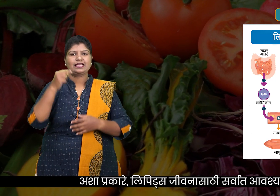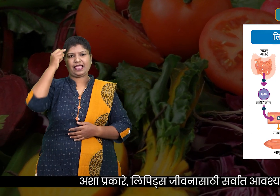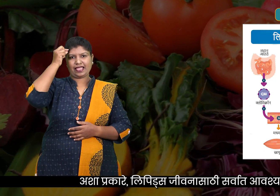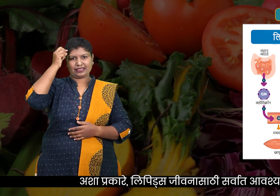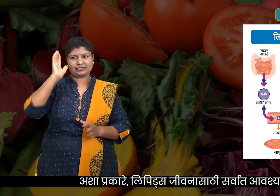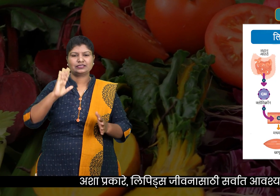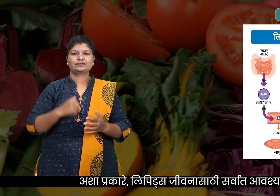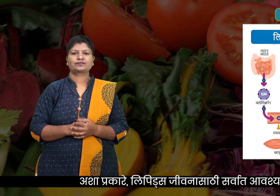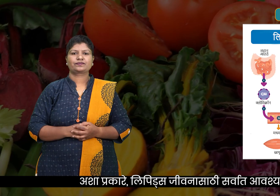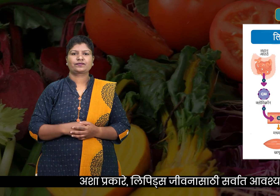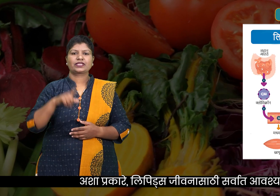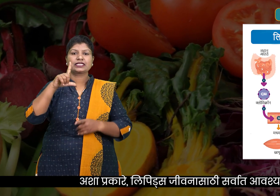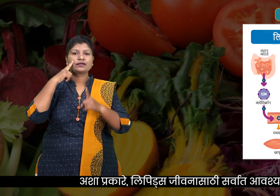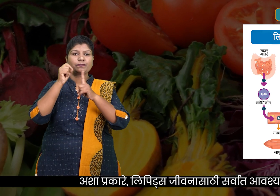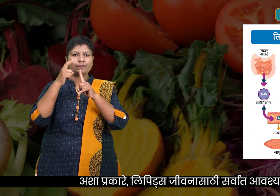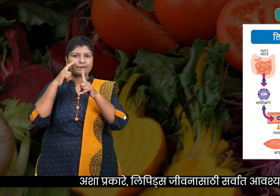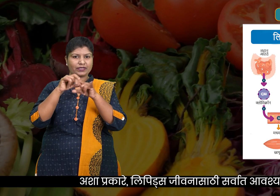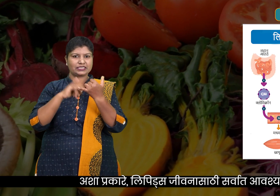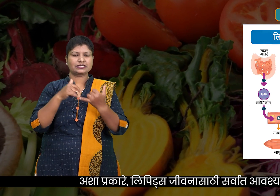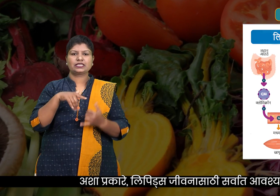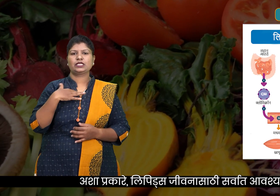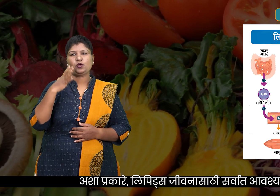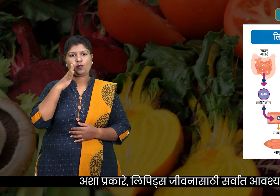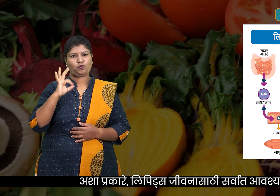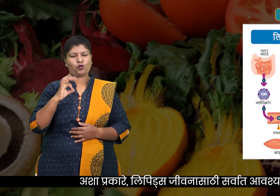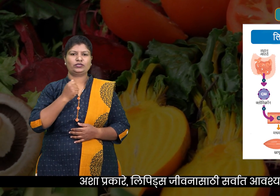अशा प्रकारे लिपिड्स जीवनासाठी सर्वात आवश्यक आहेत.